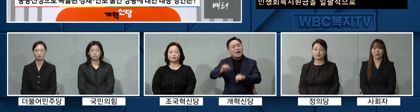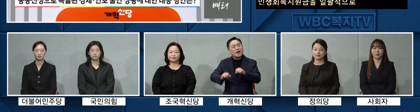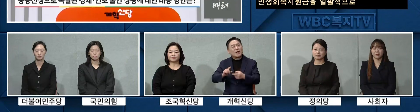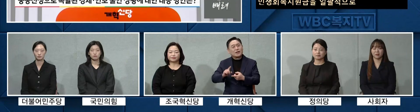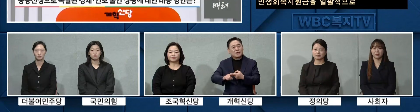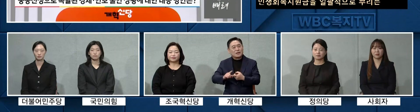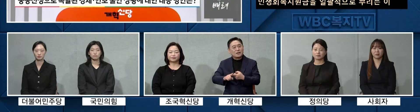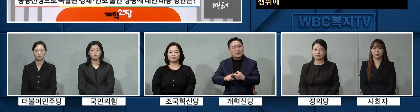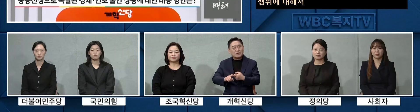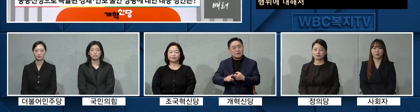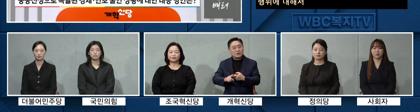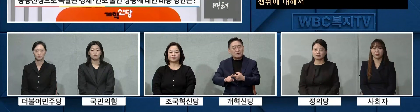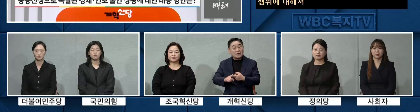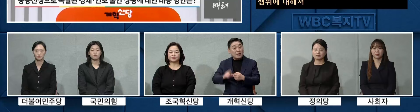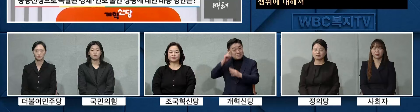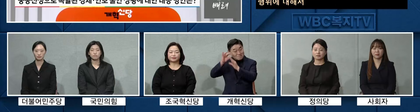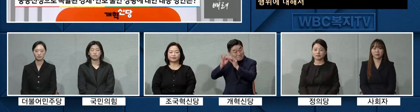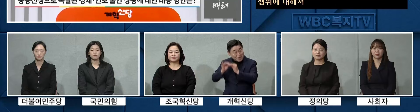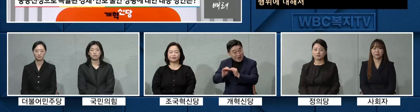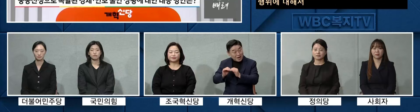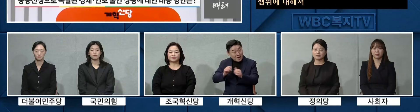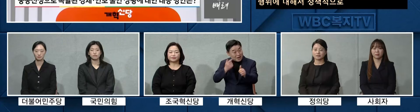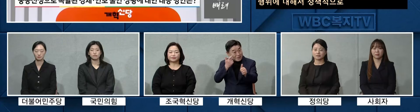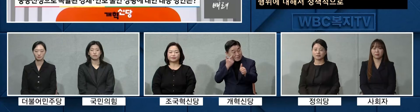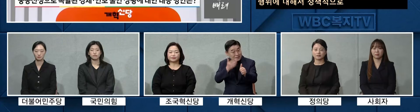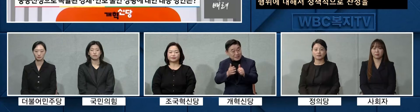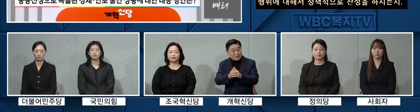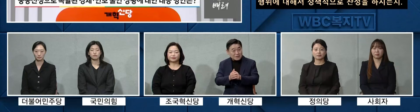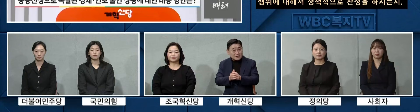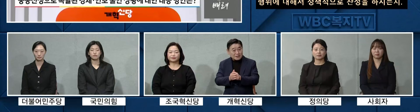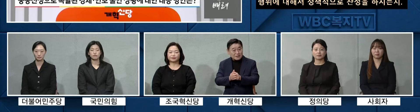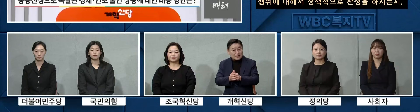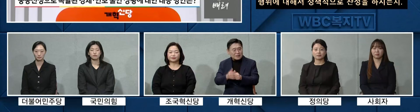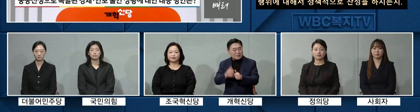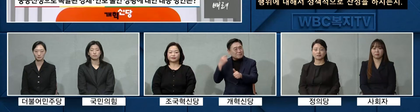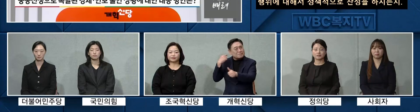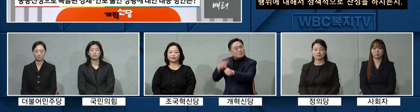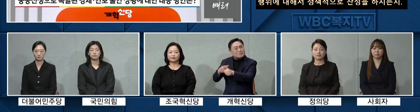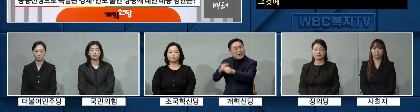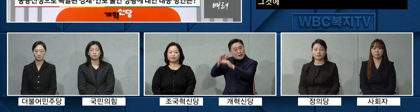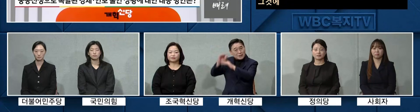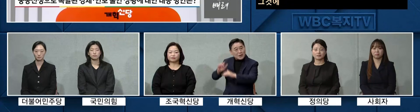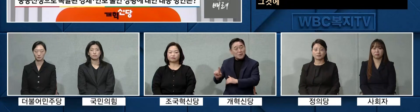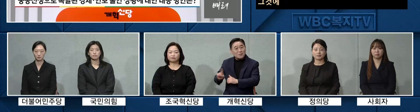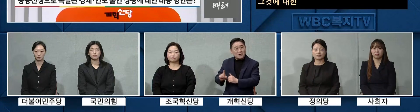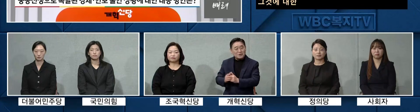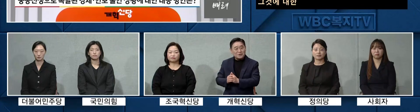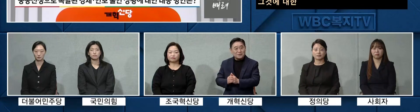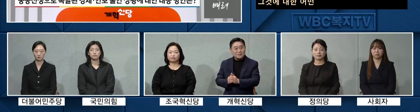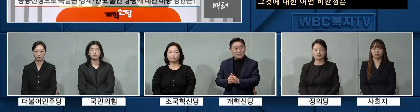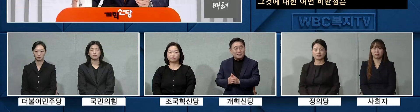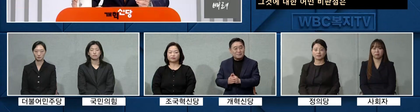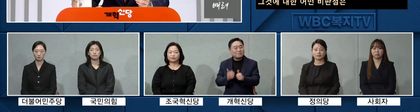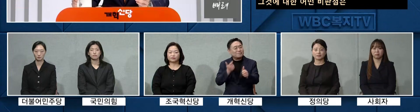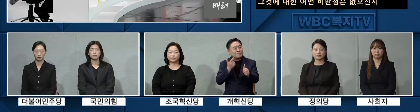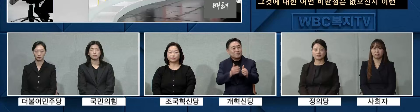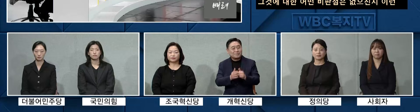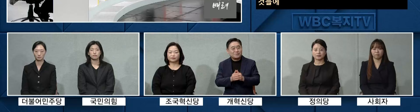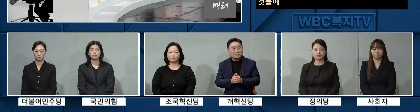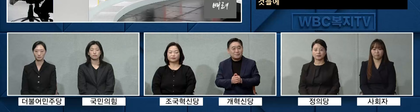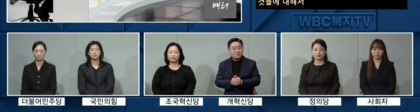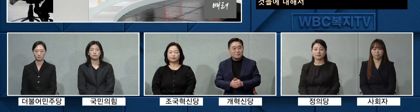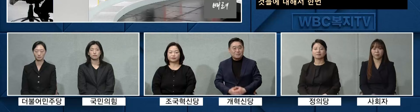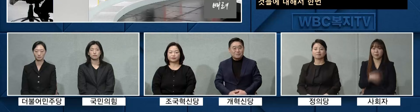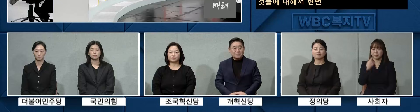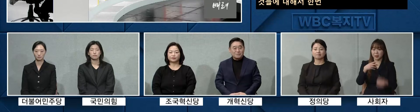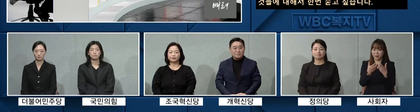대해서 정책적으로 찬성을 하시는지, 그거에 대한 어떤 비판점은 없으신지, 이런 것들에 대해서 한번 묻고 싶습니다. 예, 정의당